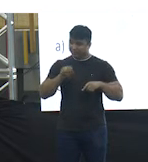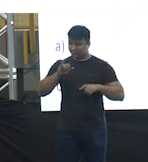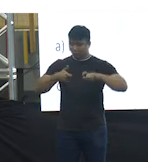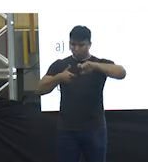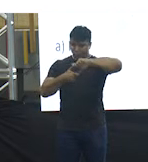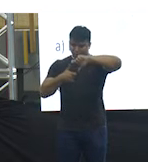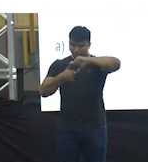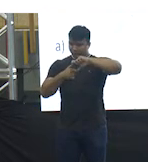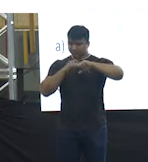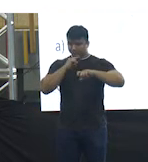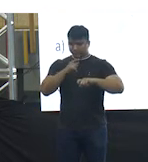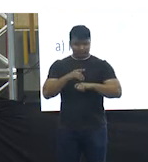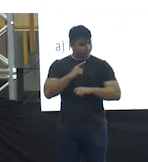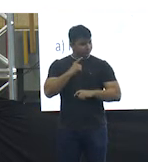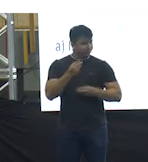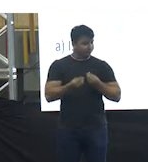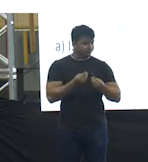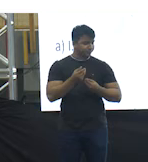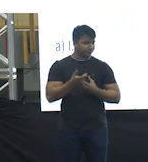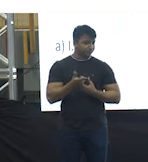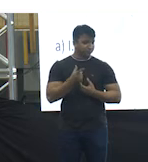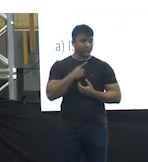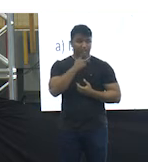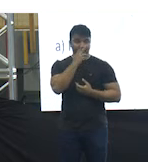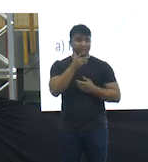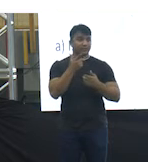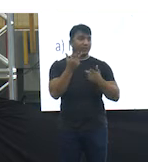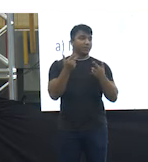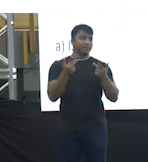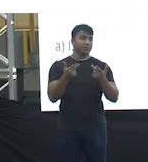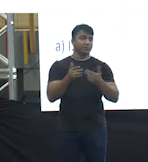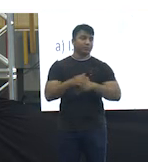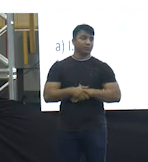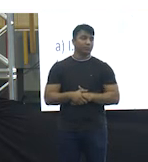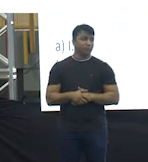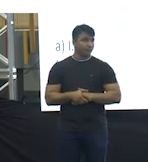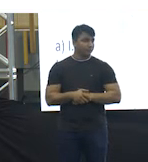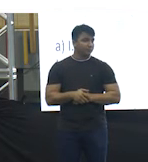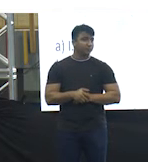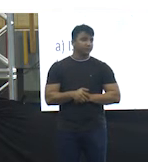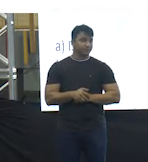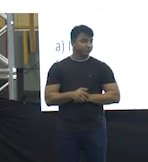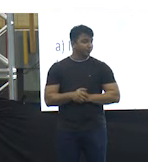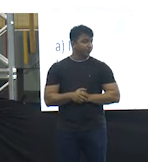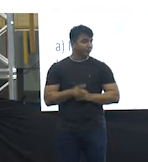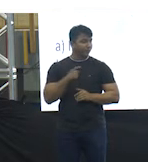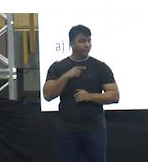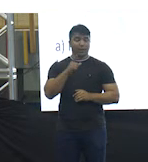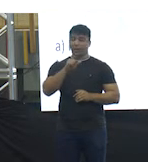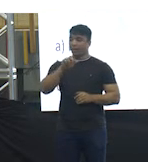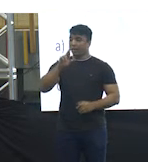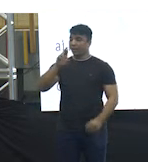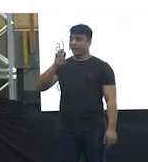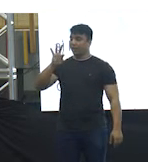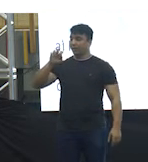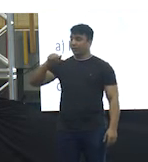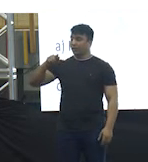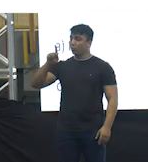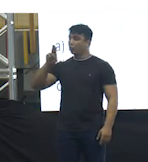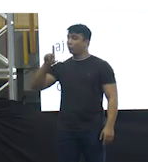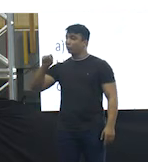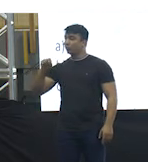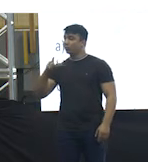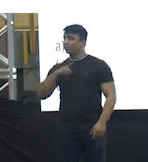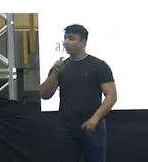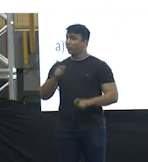quadrado, teria a mesma medida. Tá? É um retângulo. Se, é 200 metros, se